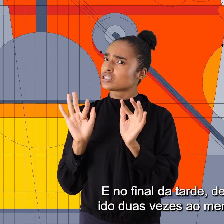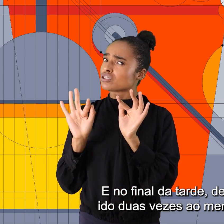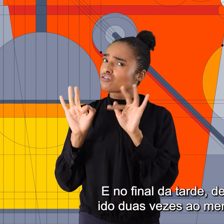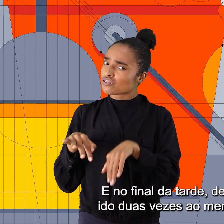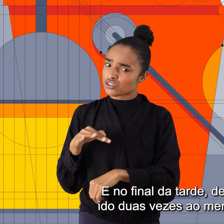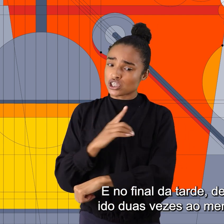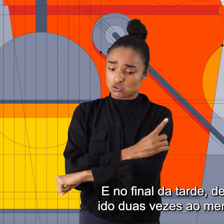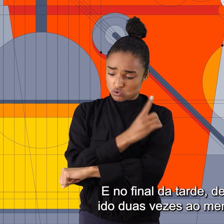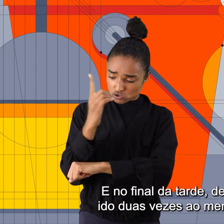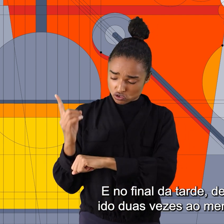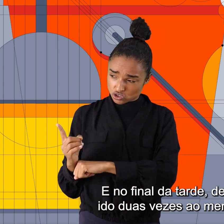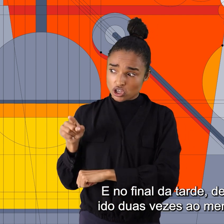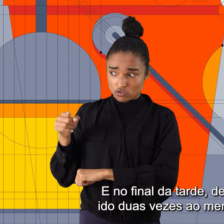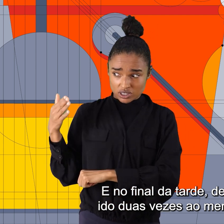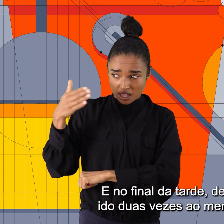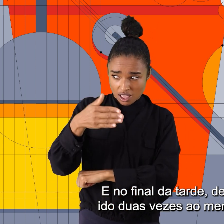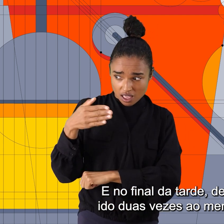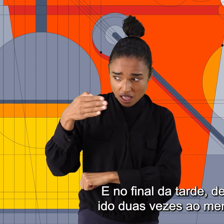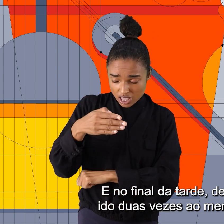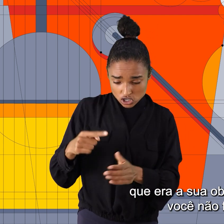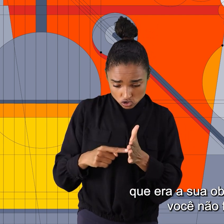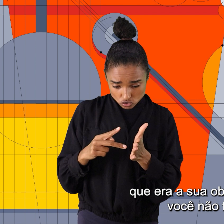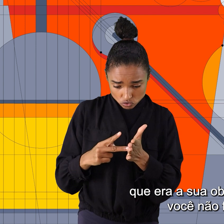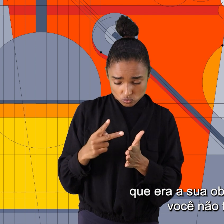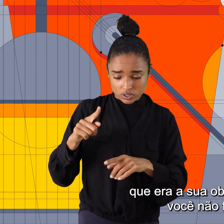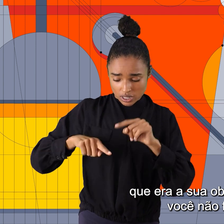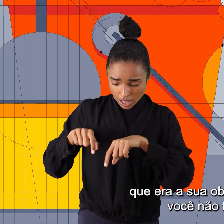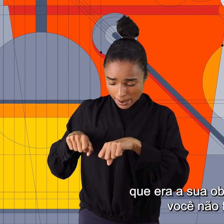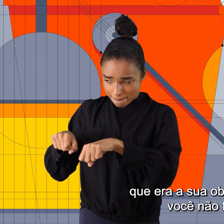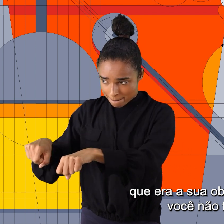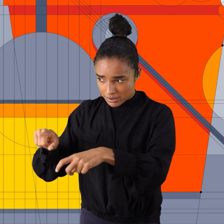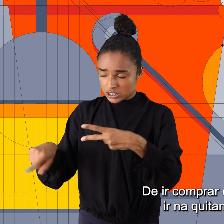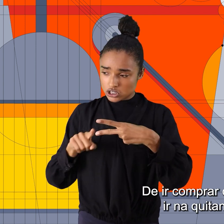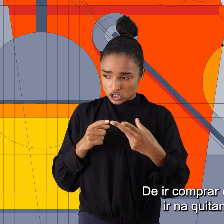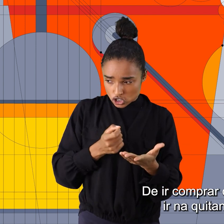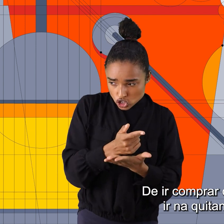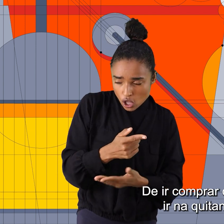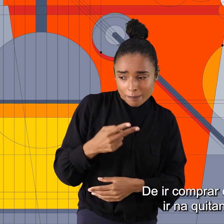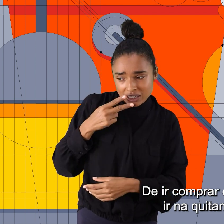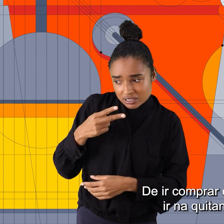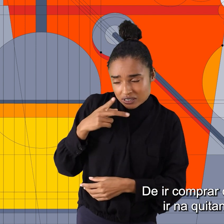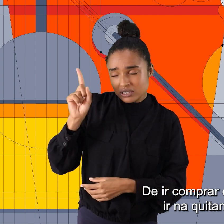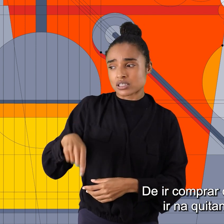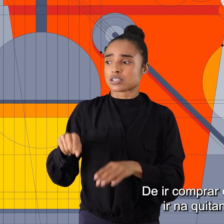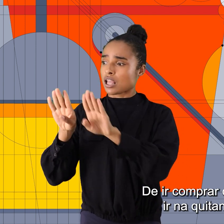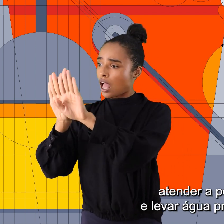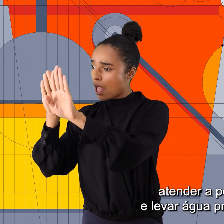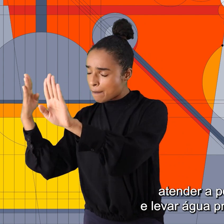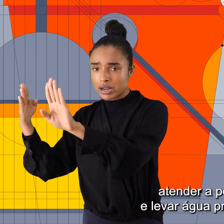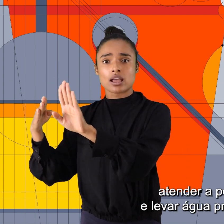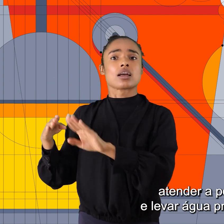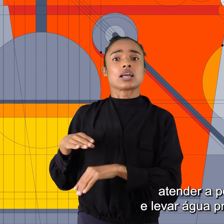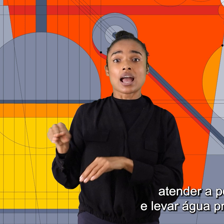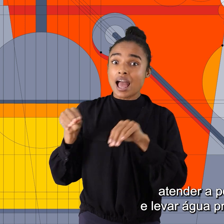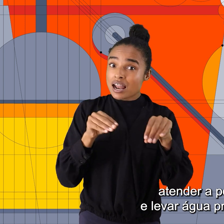tarde, depois dela ter ido 2 vezes ao mercado para você, que era sua obrigação e você não foi, de ir comprar cigarro, ir na quitanda,